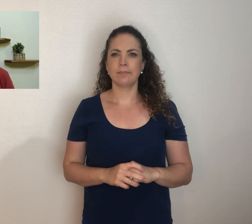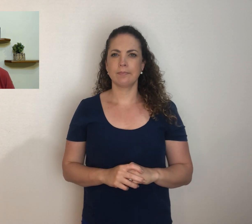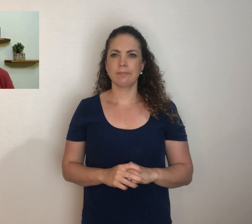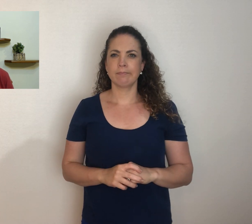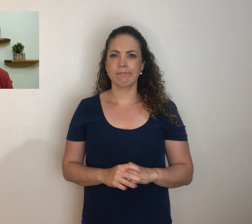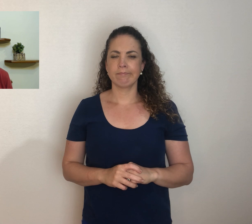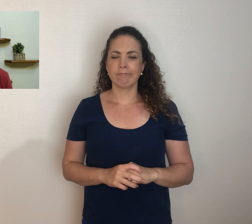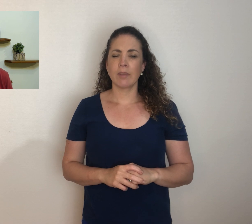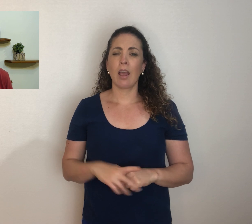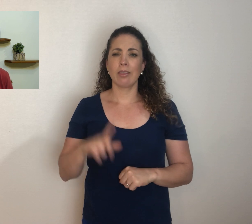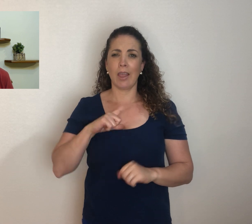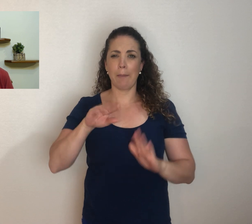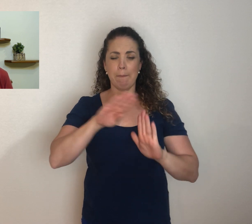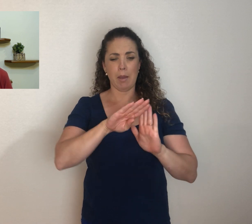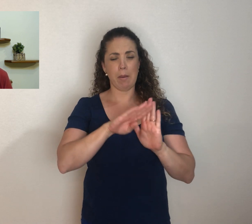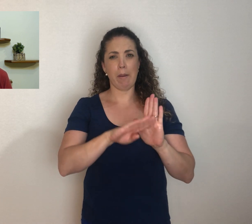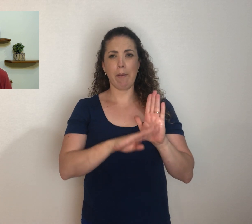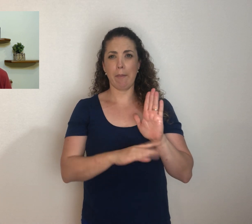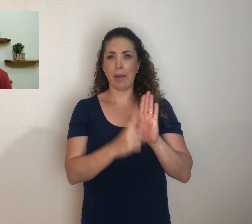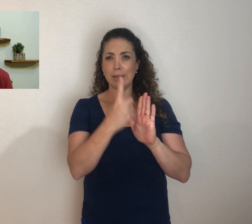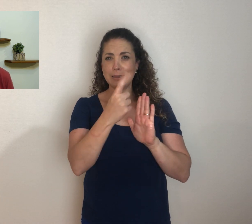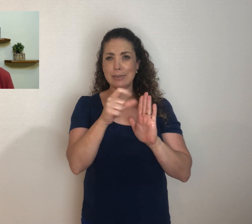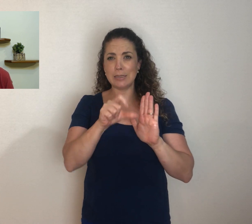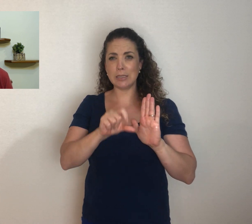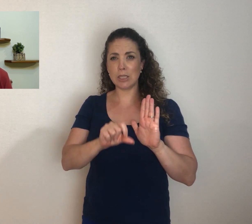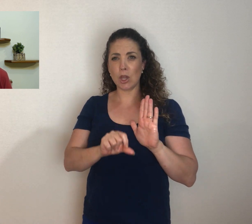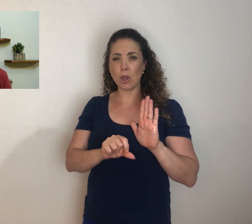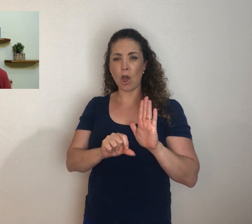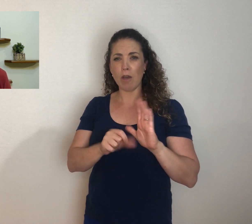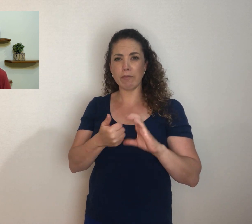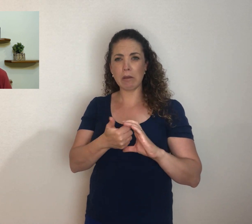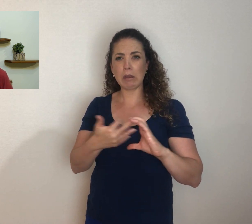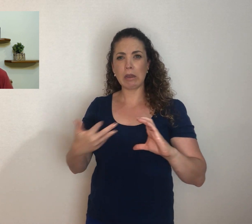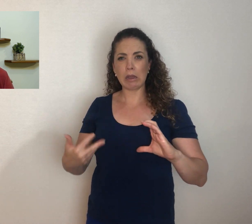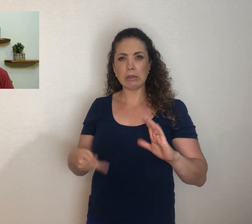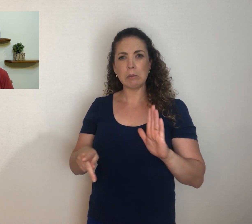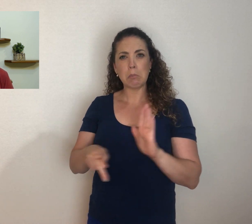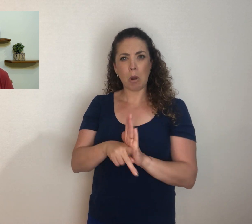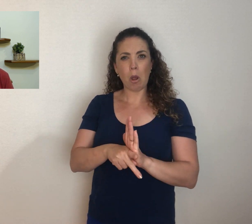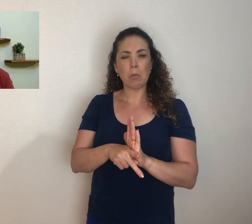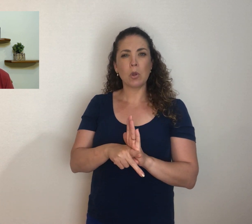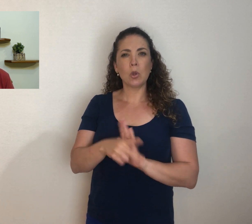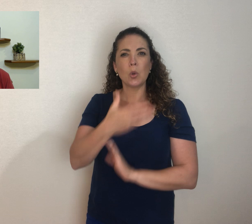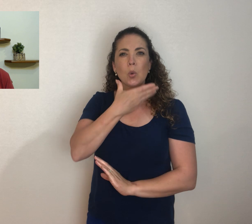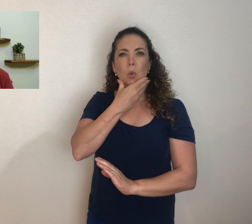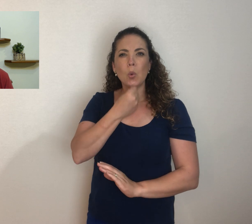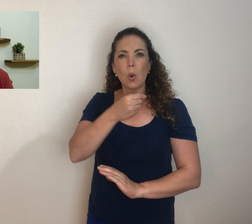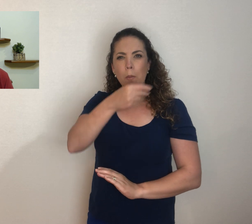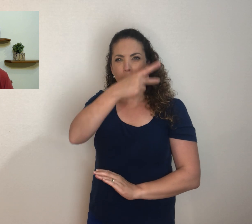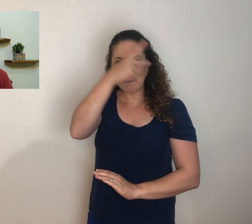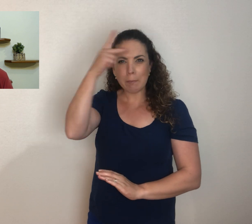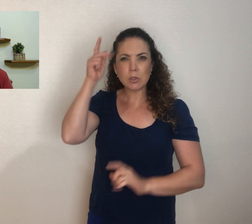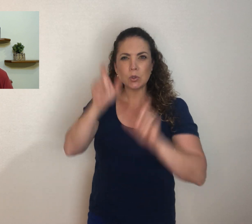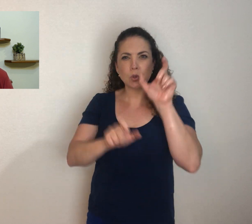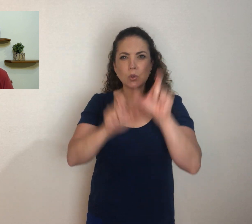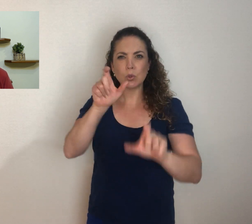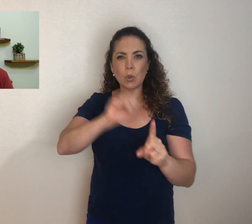São aí uma lista grande, são 19 características dos homens nos últimos